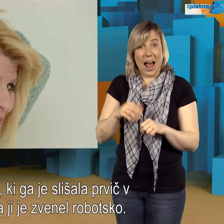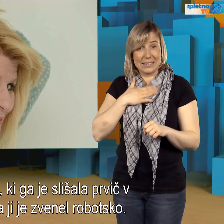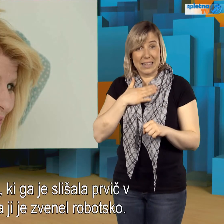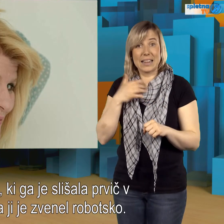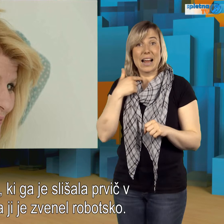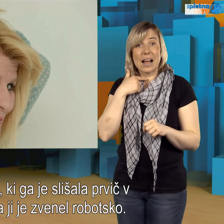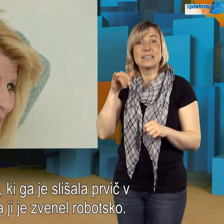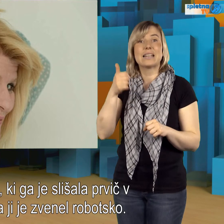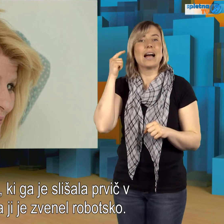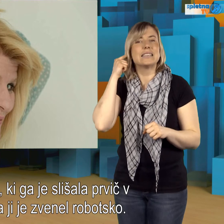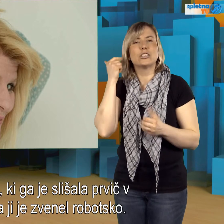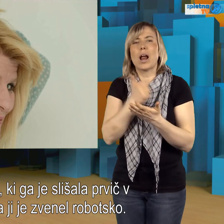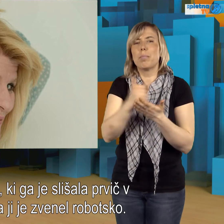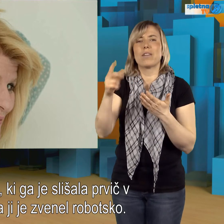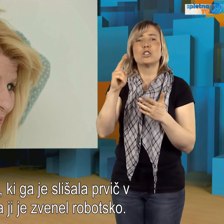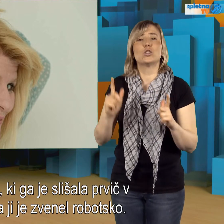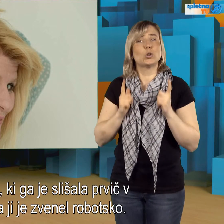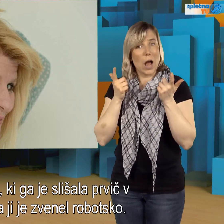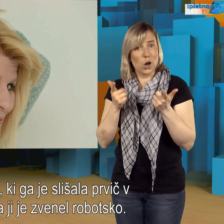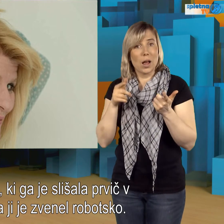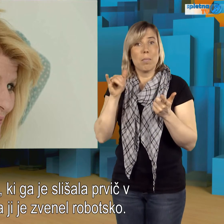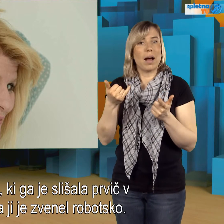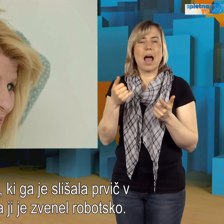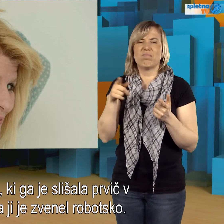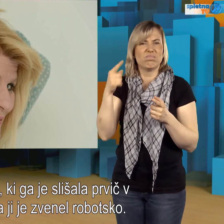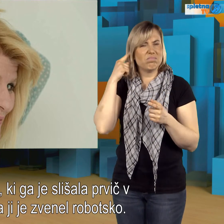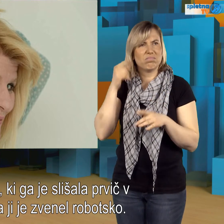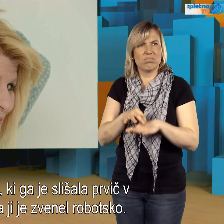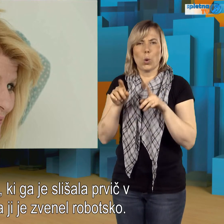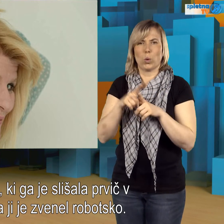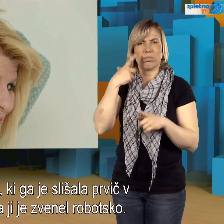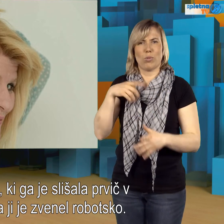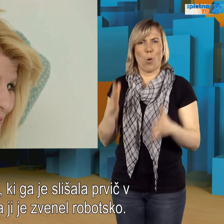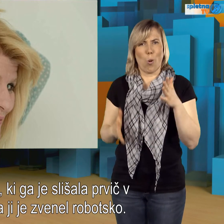Lasten glas, ki ga je slišala prvič v življenju, pa ji je zvenel robotsko.